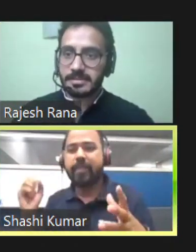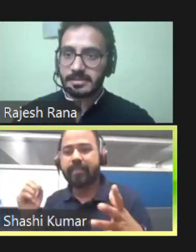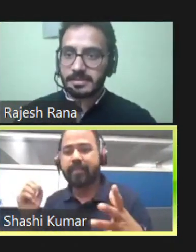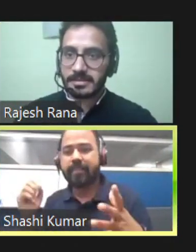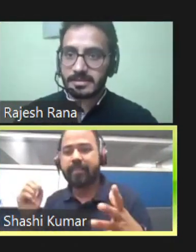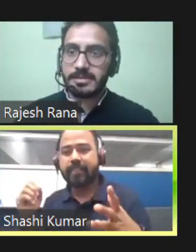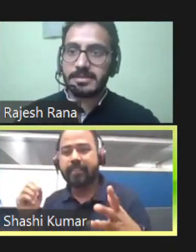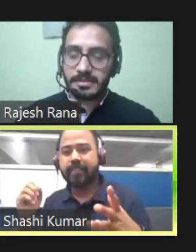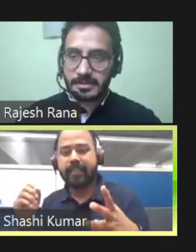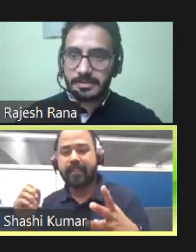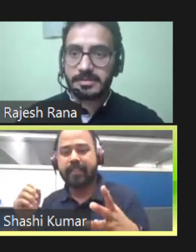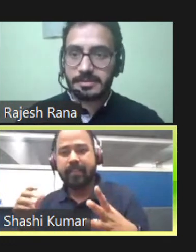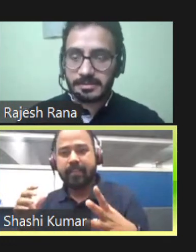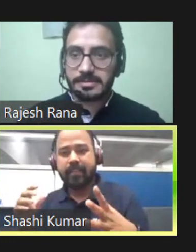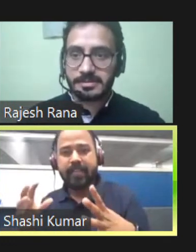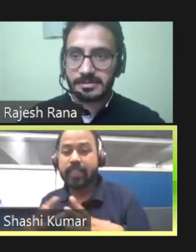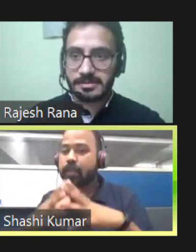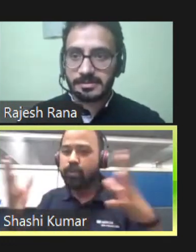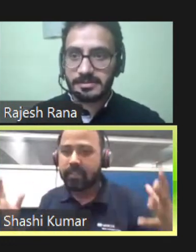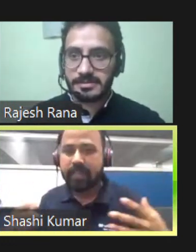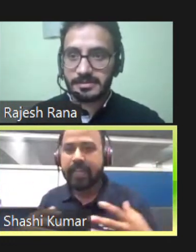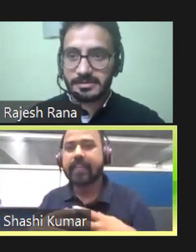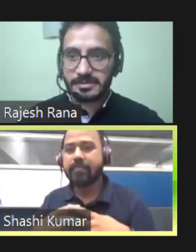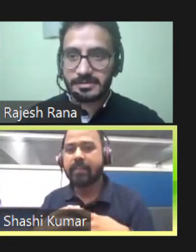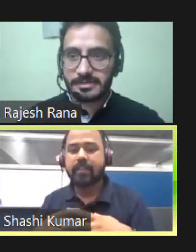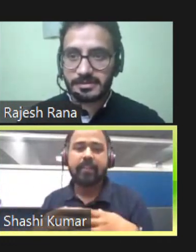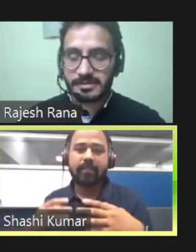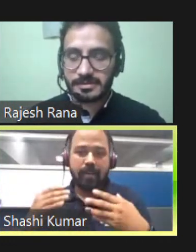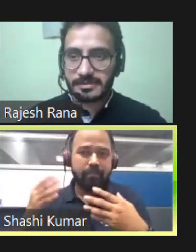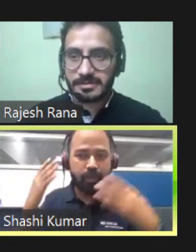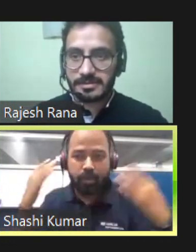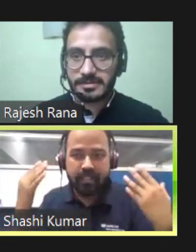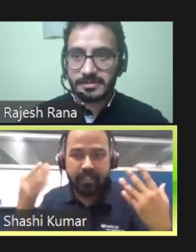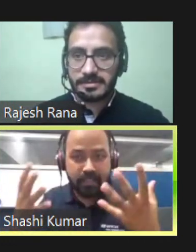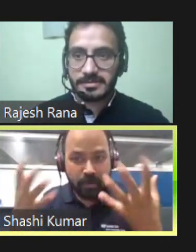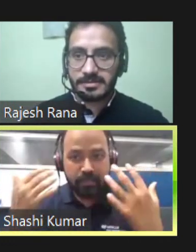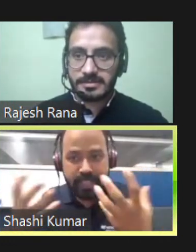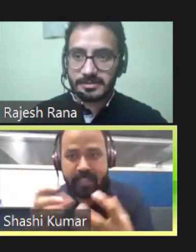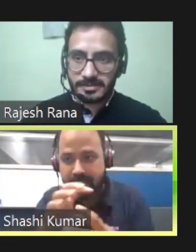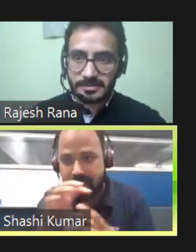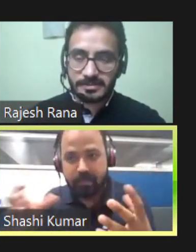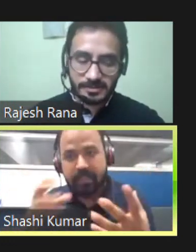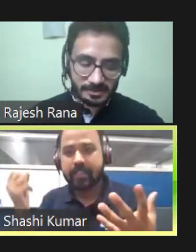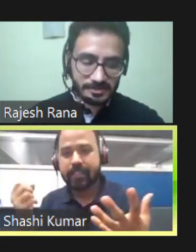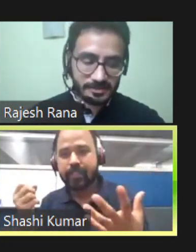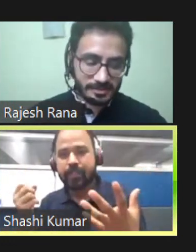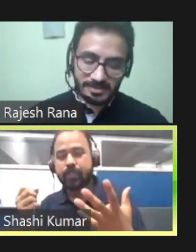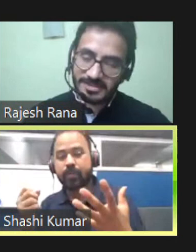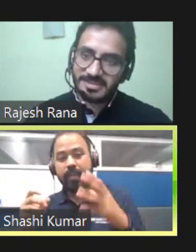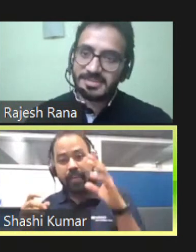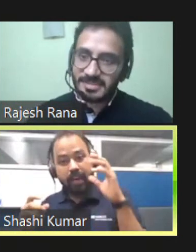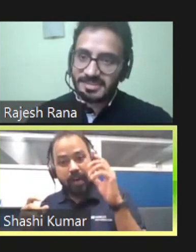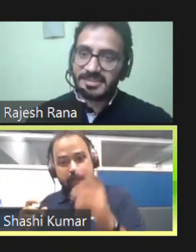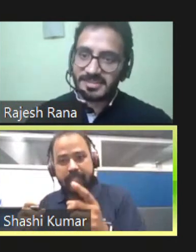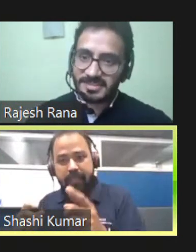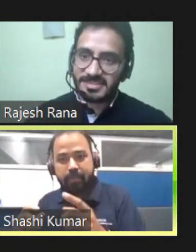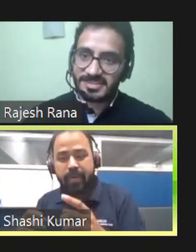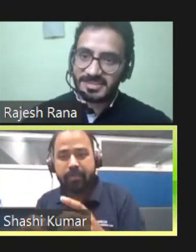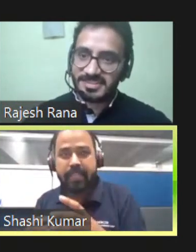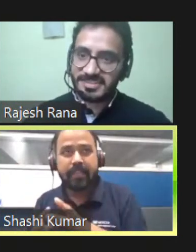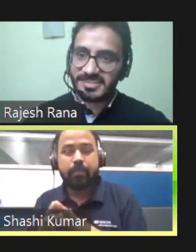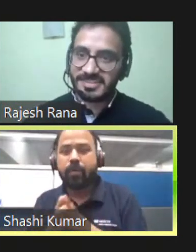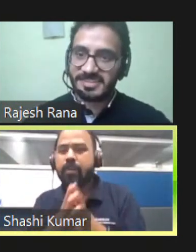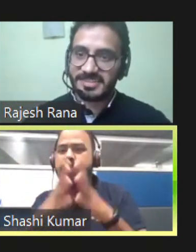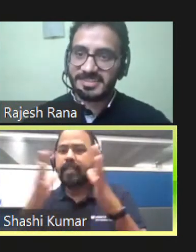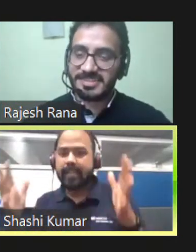हेल्प मिलती है, राइट। उससे इंक्लूजन एक है कि भाई अगर हम सुन नहीं सकते तो हम देख के समझ सकते हैं चीजों को। अब इसी